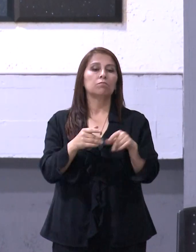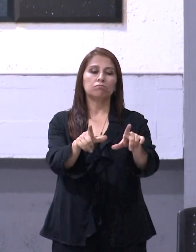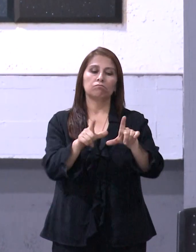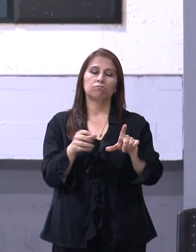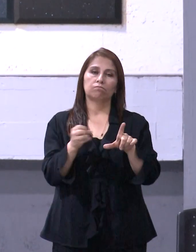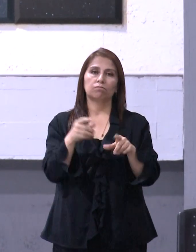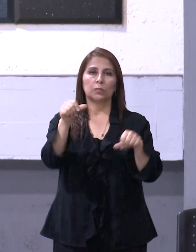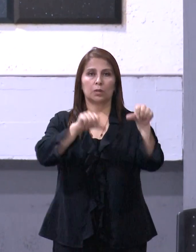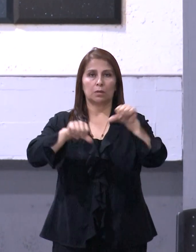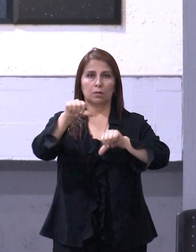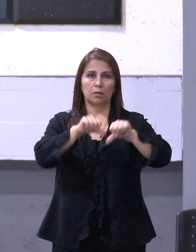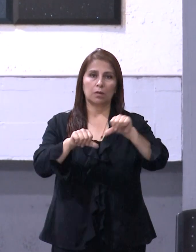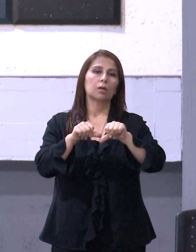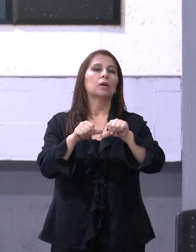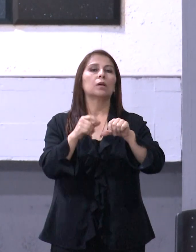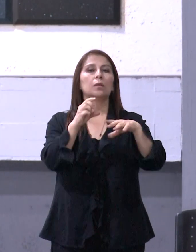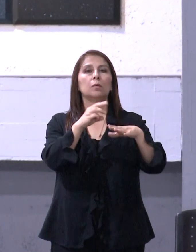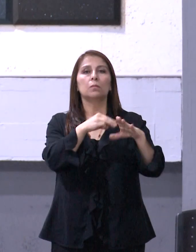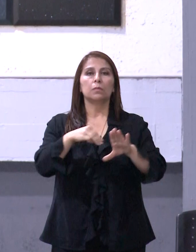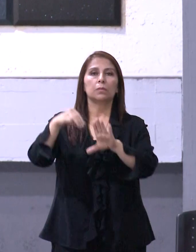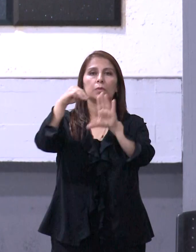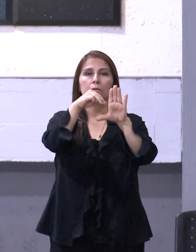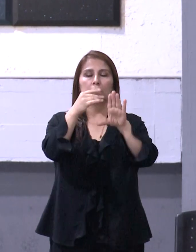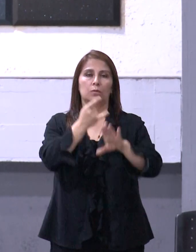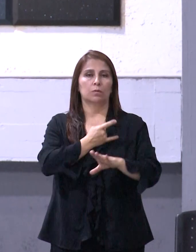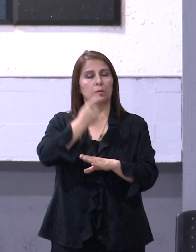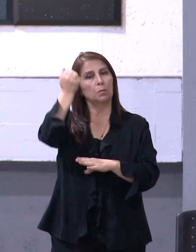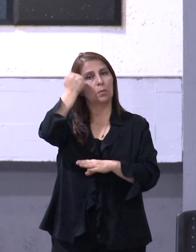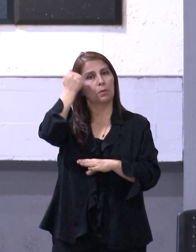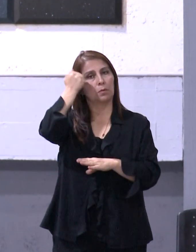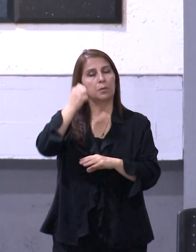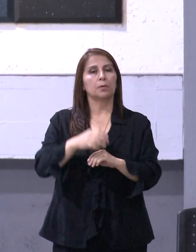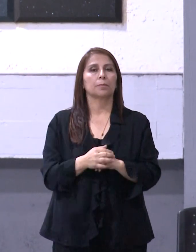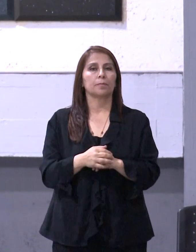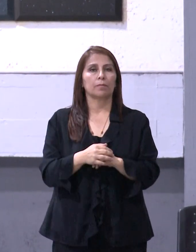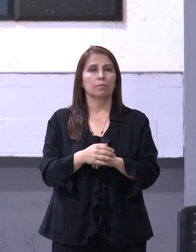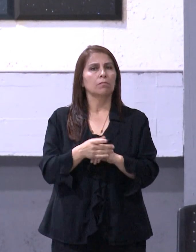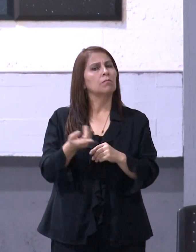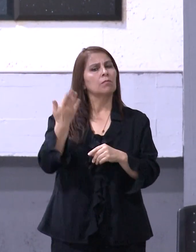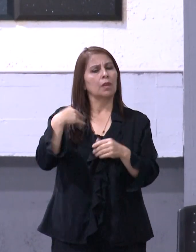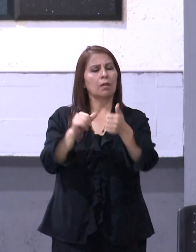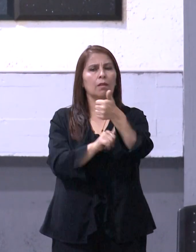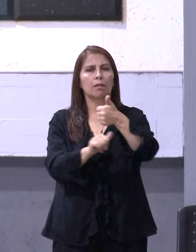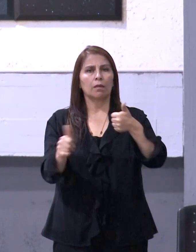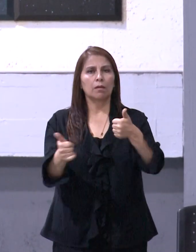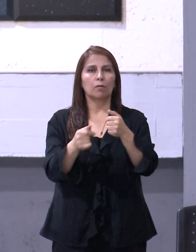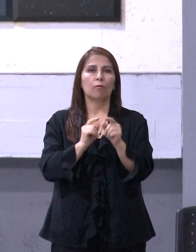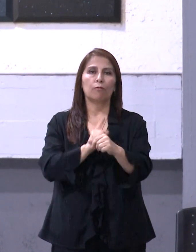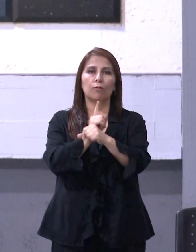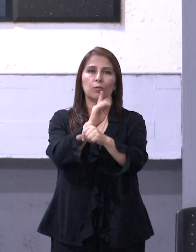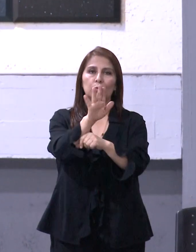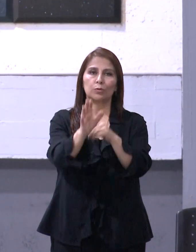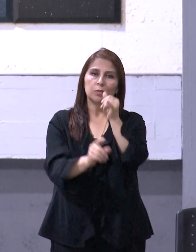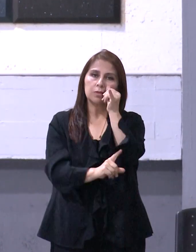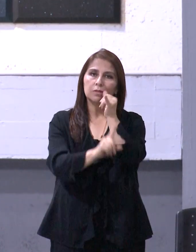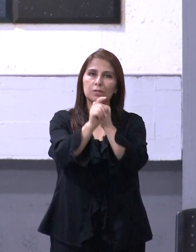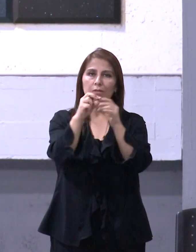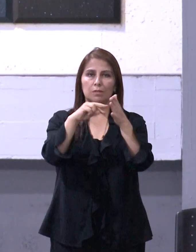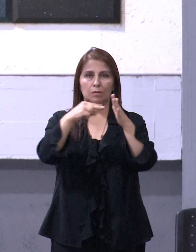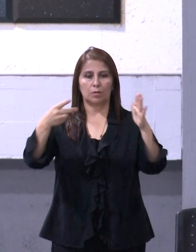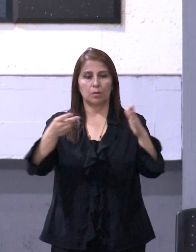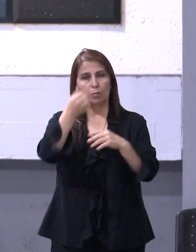química y magíster en docencia de la química por la universidad pedagógica nacional fue decano de la facultad de ciencia y tecnología y profesor de la